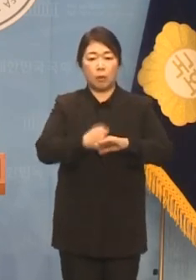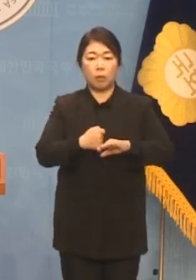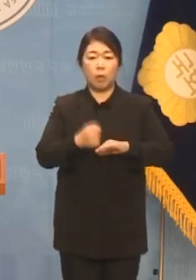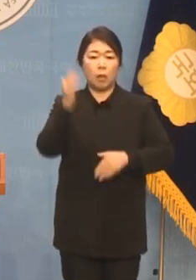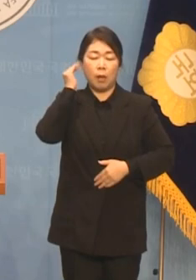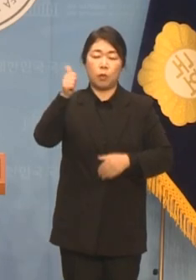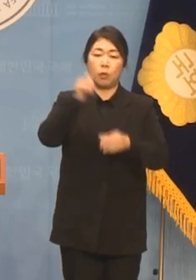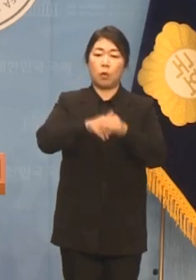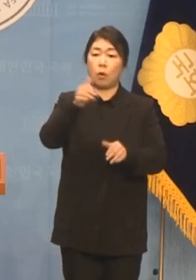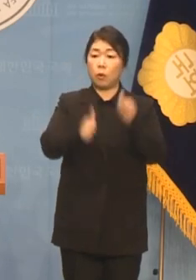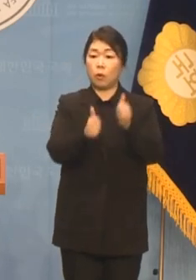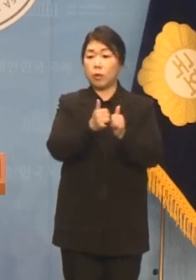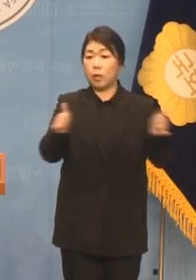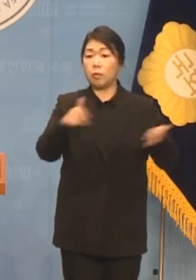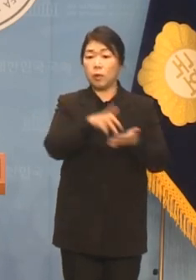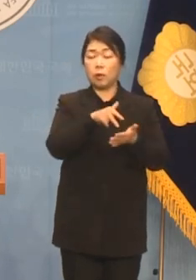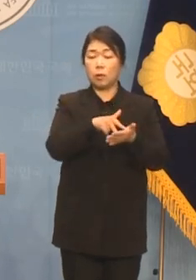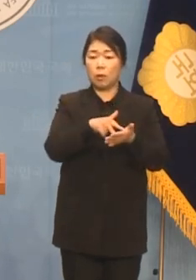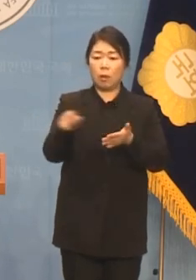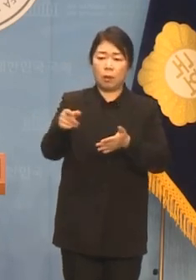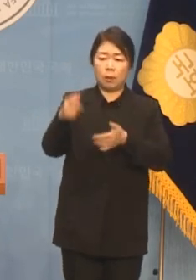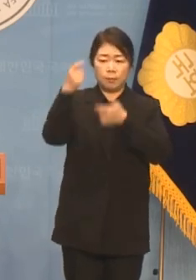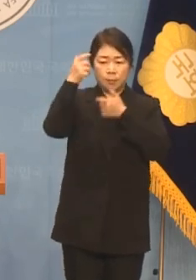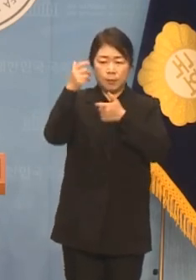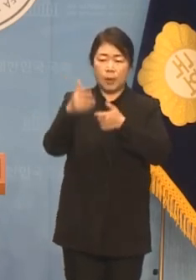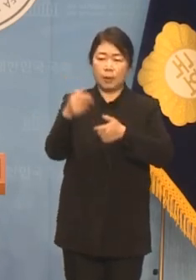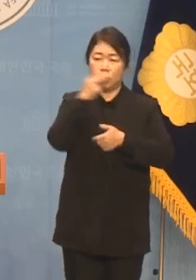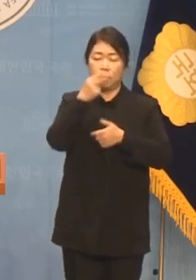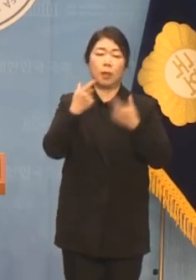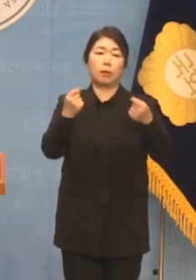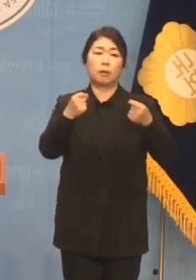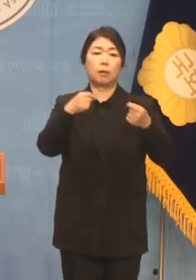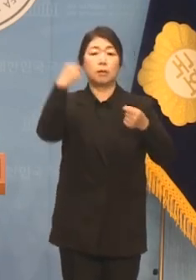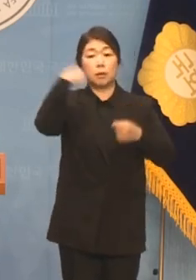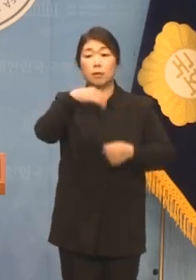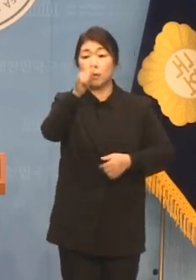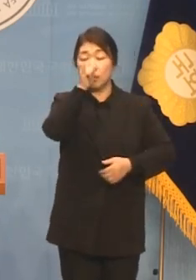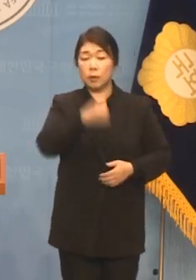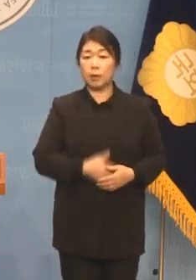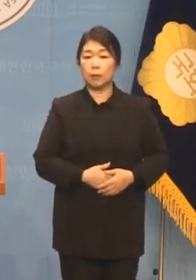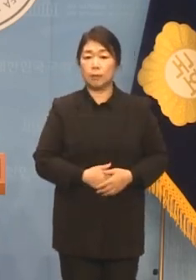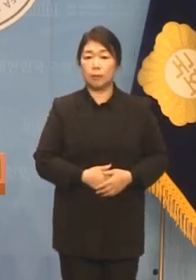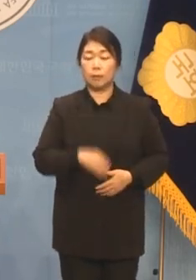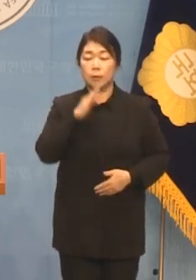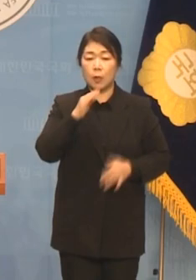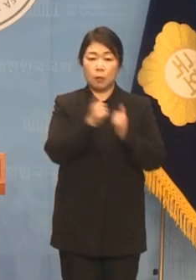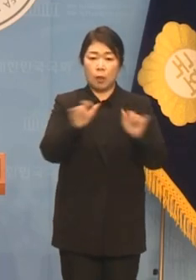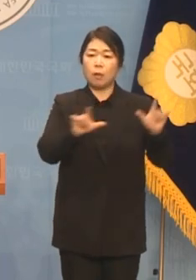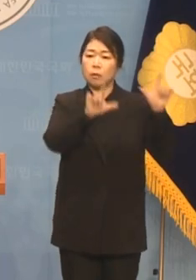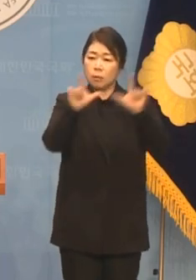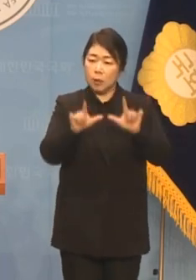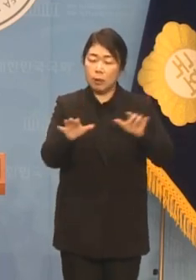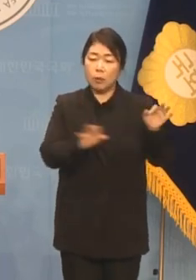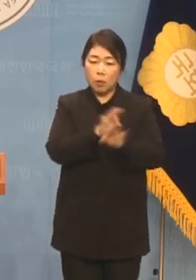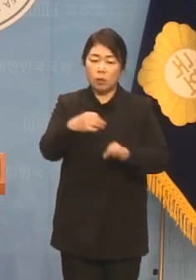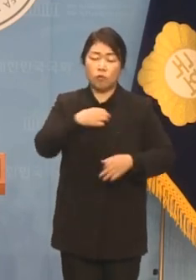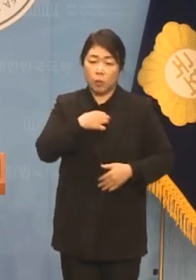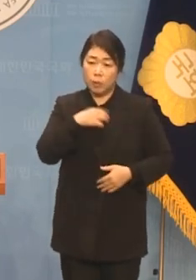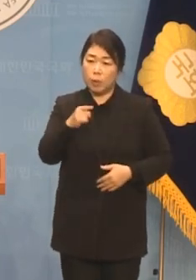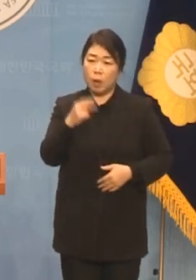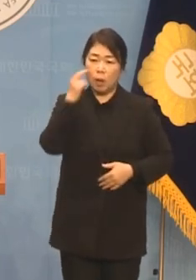경쟁자로서 목리를 부리는 것으로 밖에 이해되지 않습니다 정말 민생경제의 위급함을